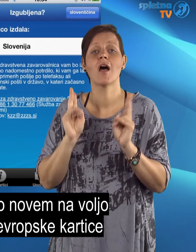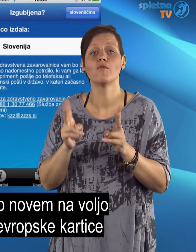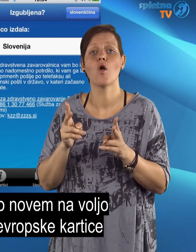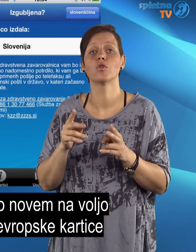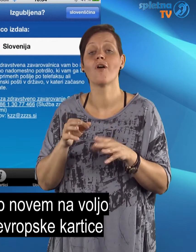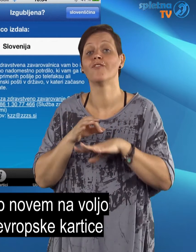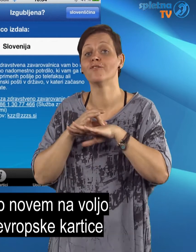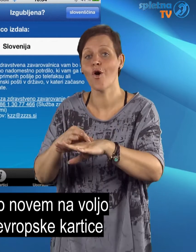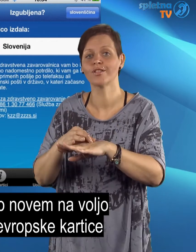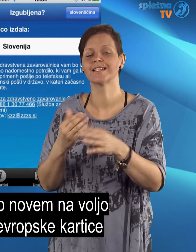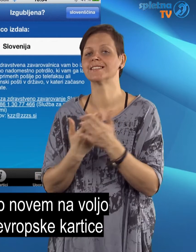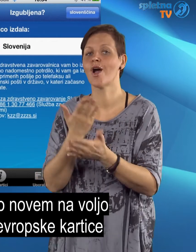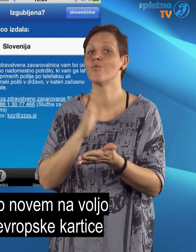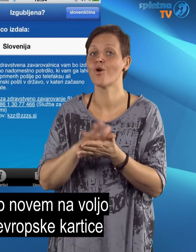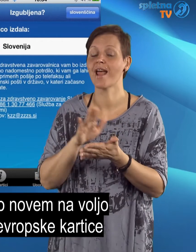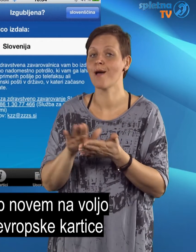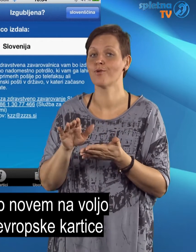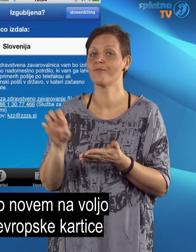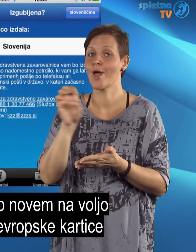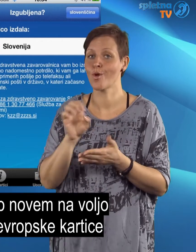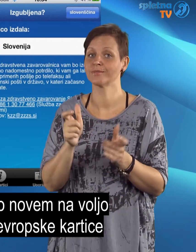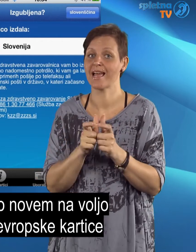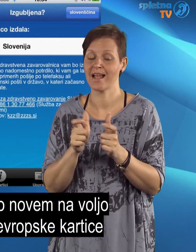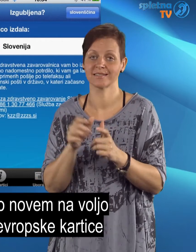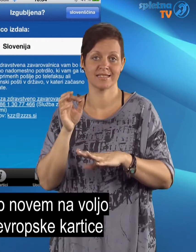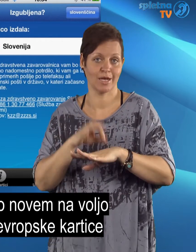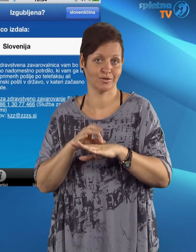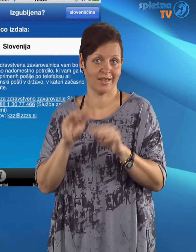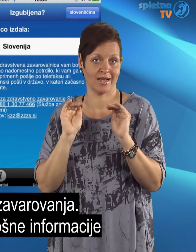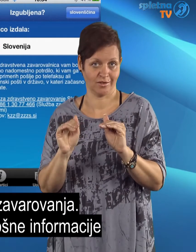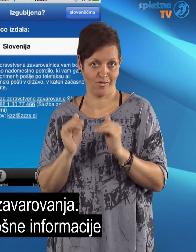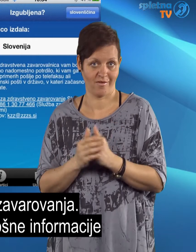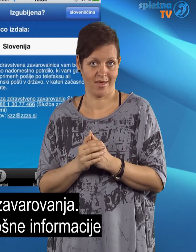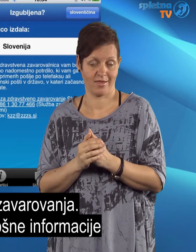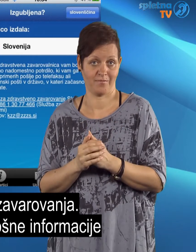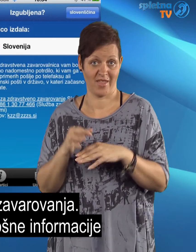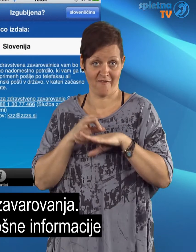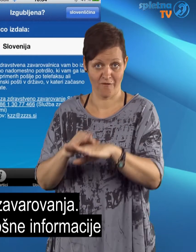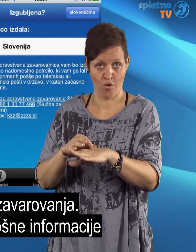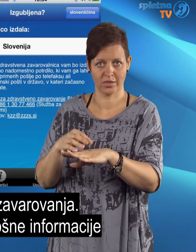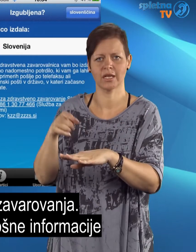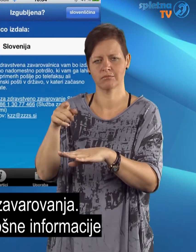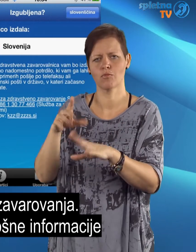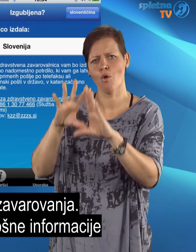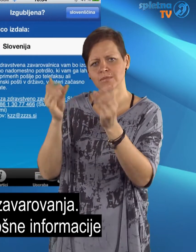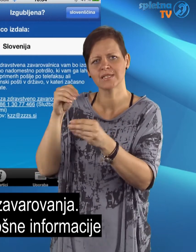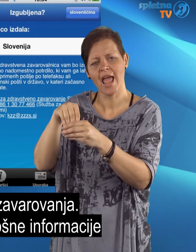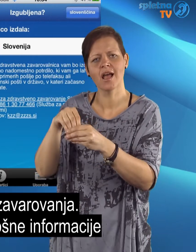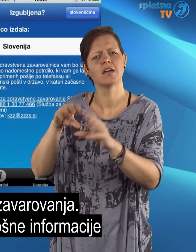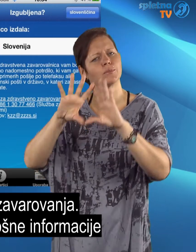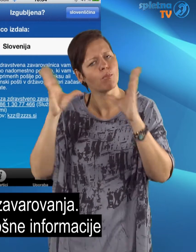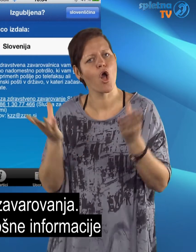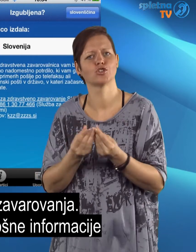www.zzzs.si je po novem na voljo vodnik za uporabo Evropske kartice zdravstvenega zavarovanja. Vodnik obsega